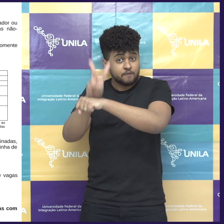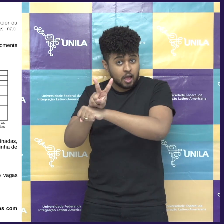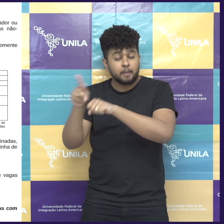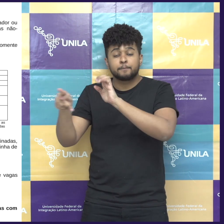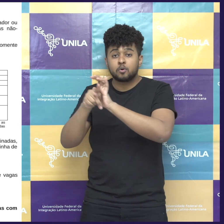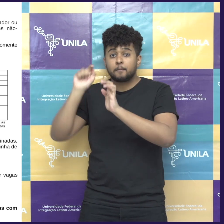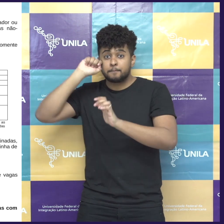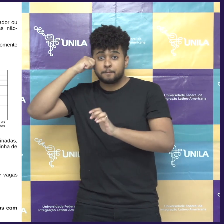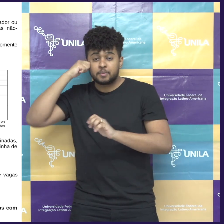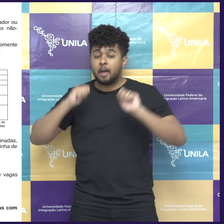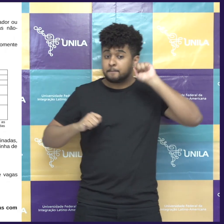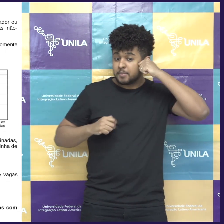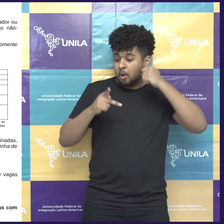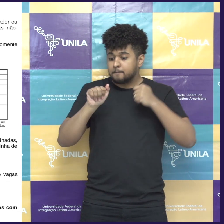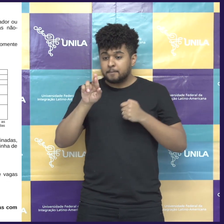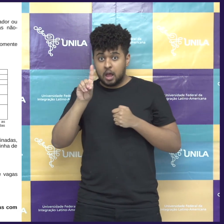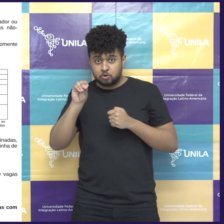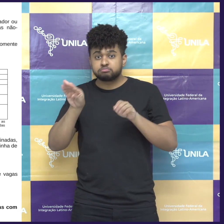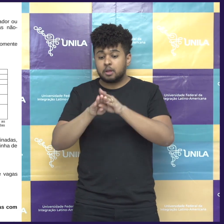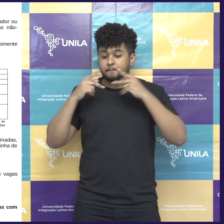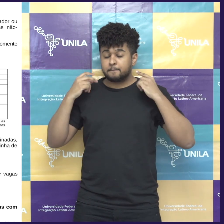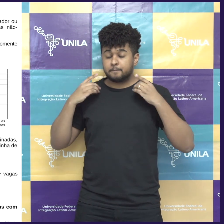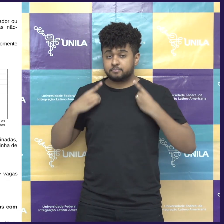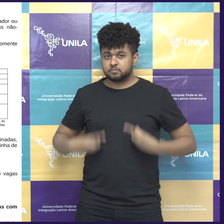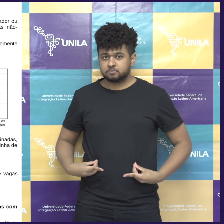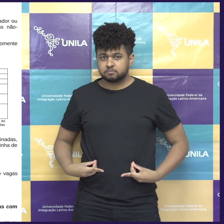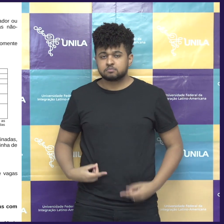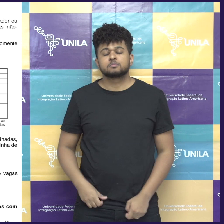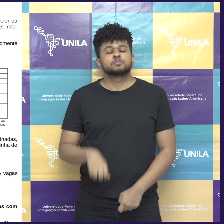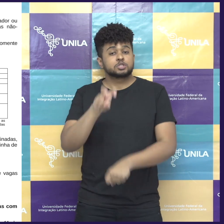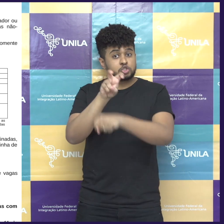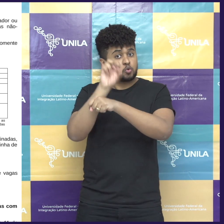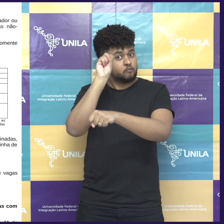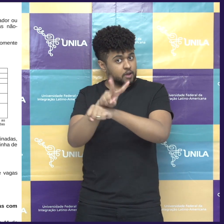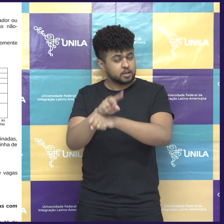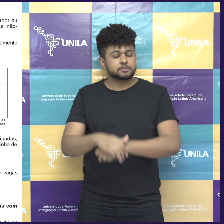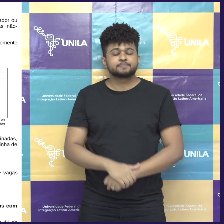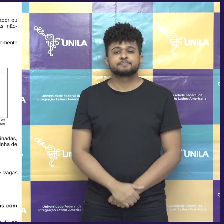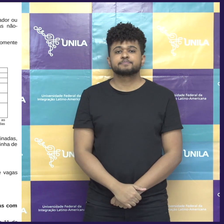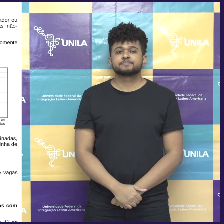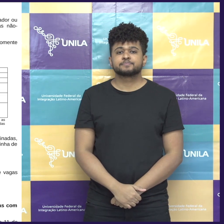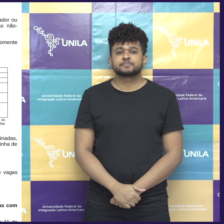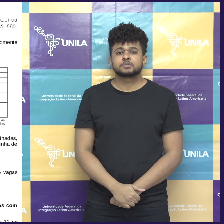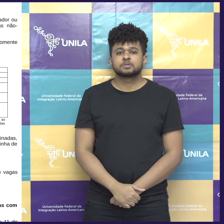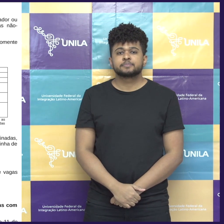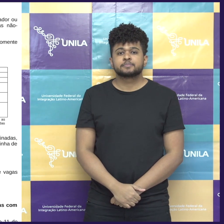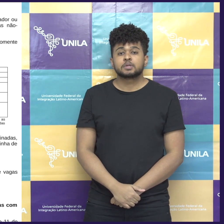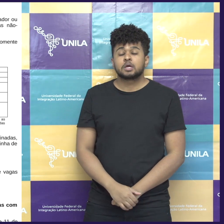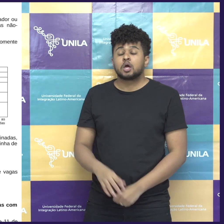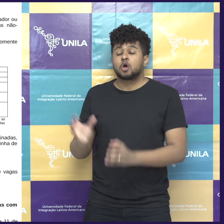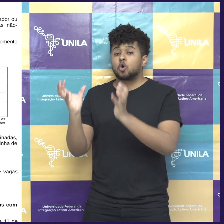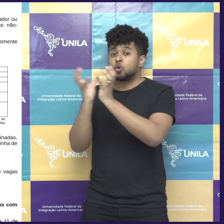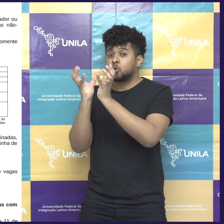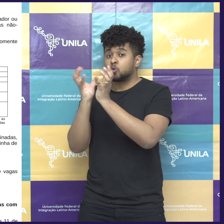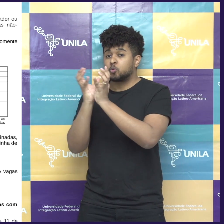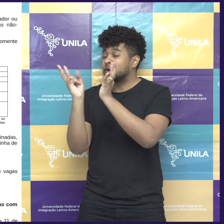reservadas para negros, pardos e PCD, 5 vagas. Vagas reservadas para ingresso de